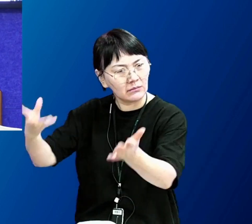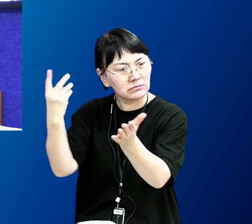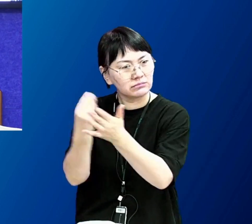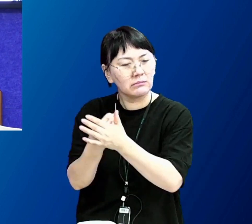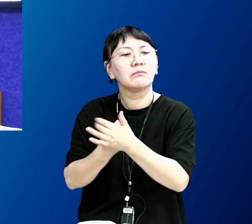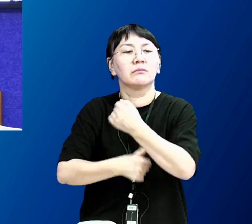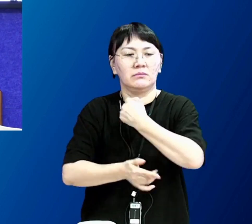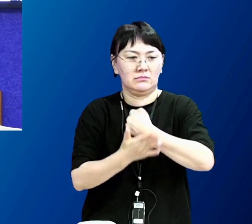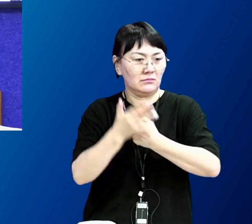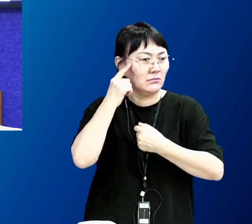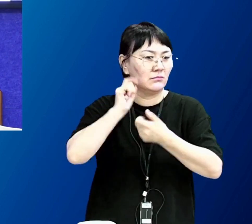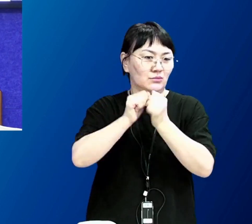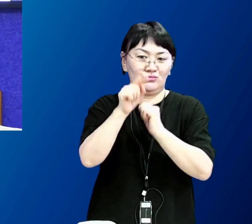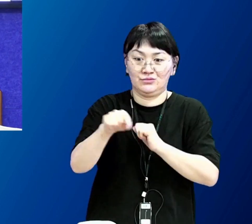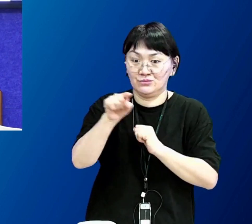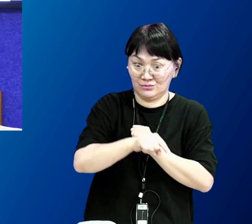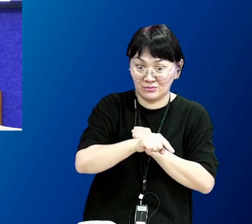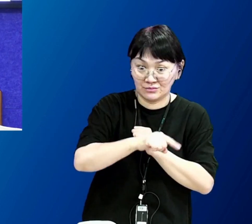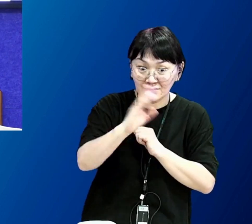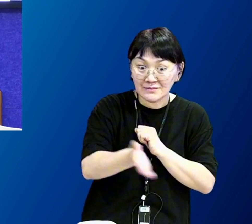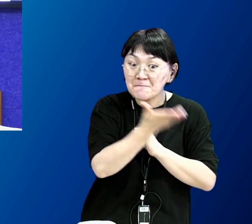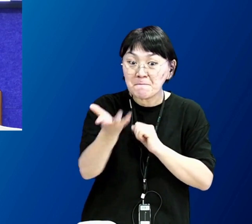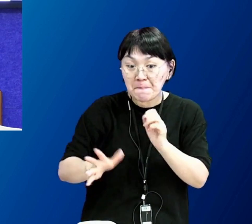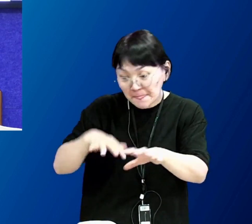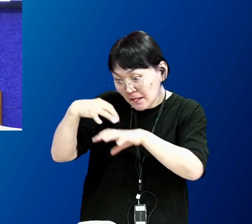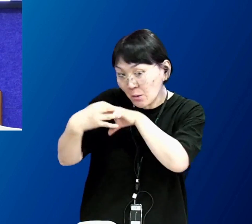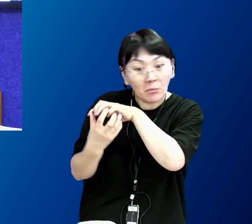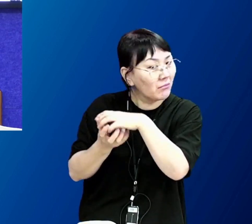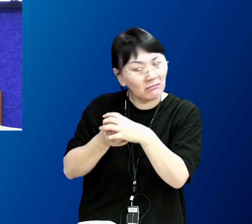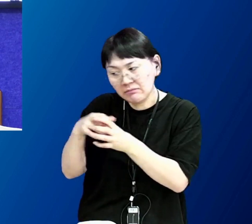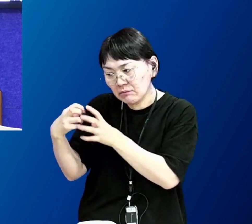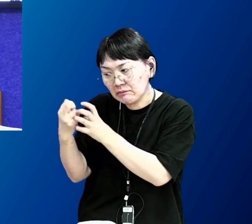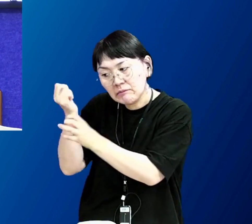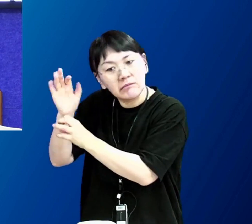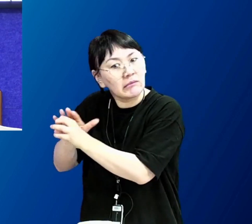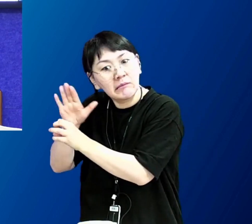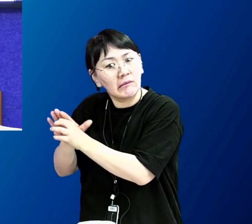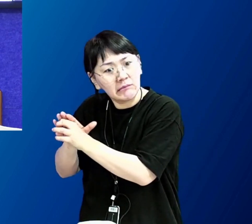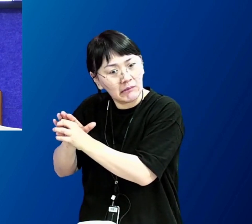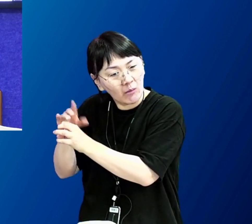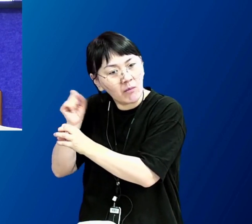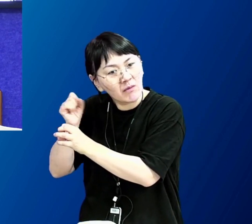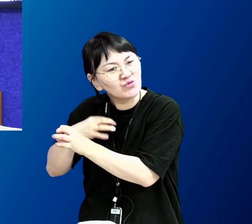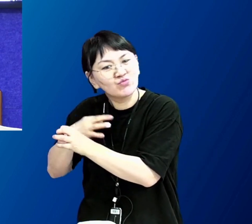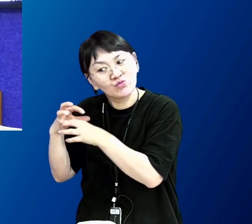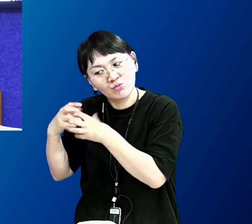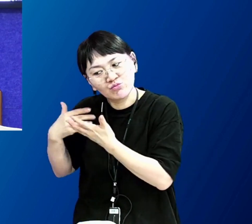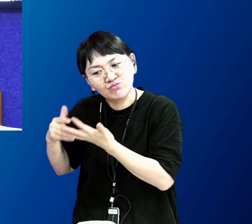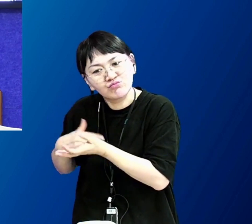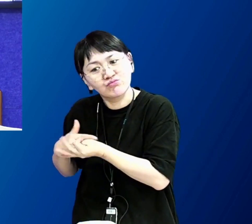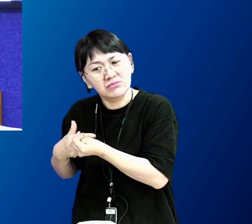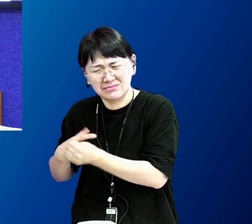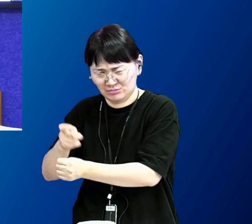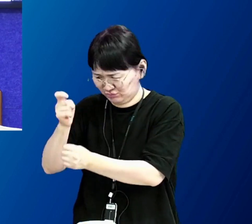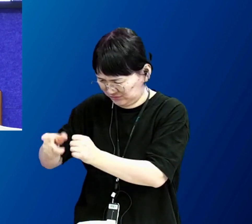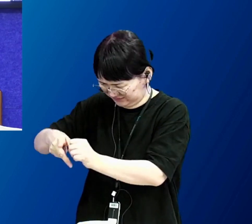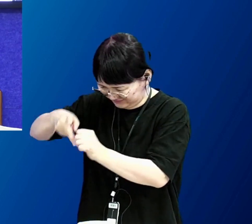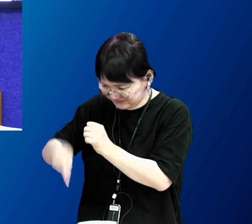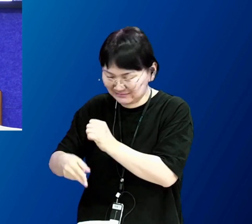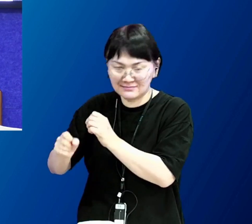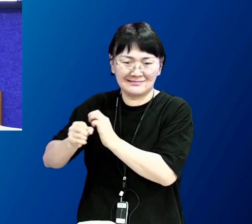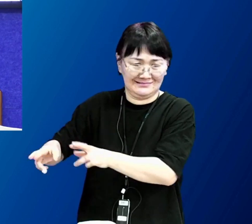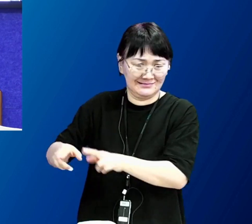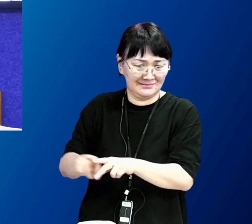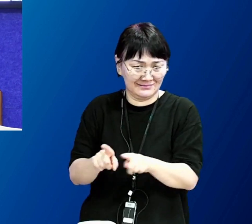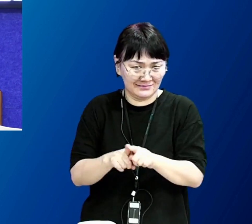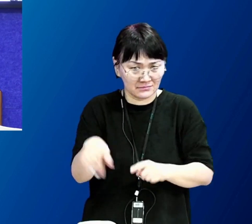одоо яах ёстой бол? Энэ ертөнцийг хайрсан хайрыг тастан айж эзний хайрлах энэ хайр маань